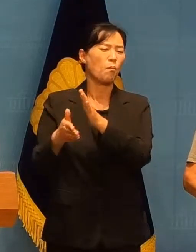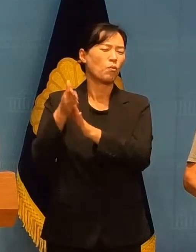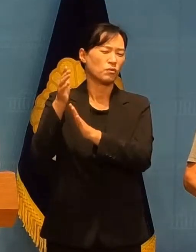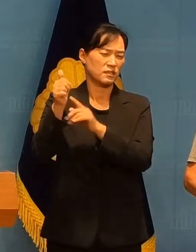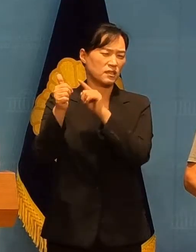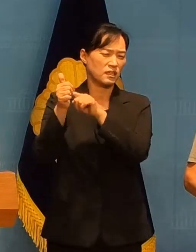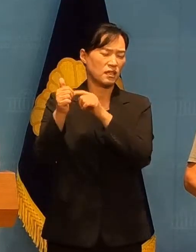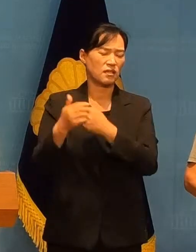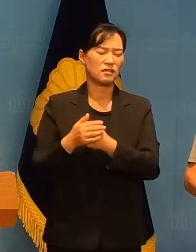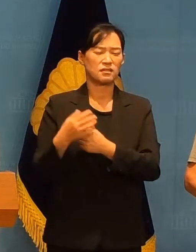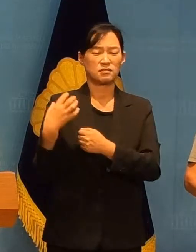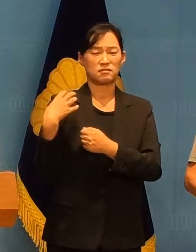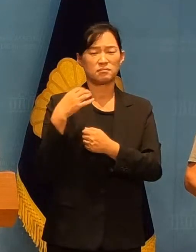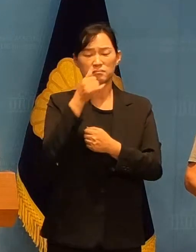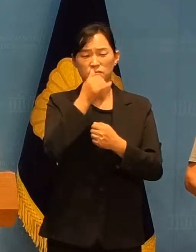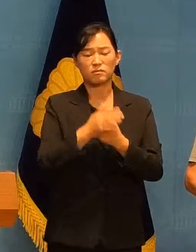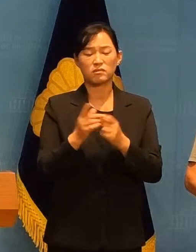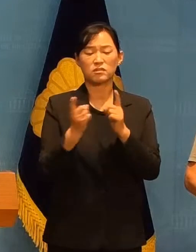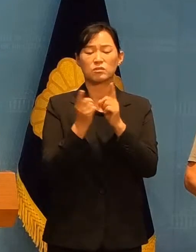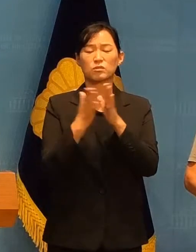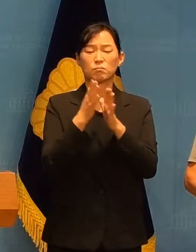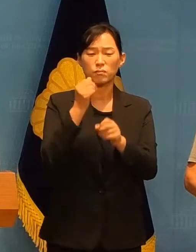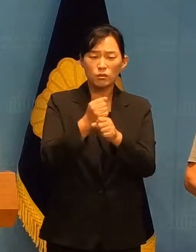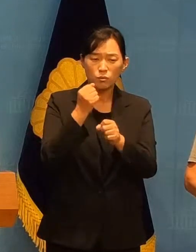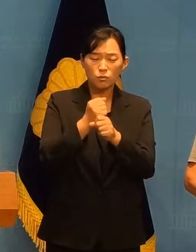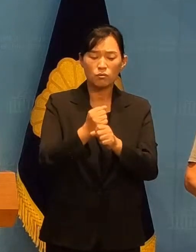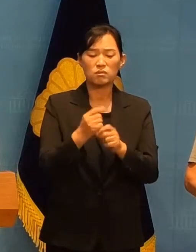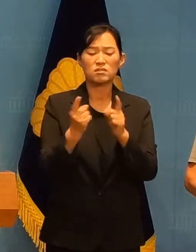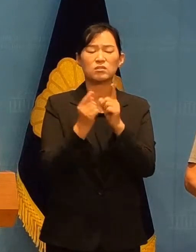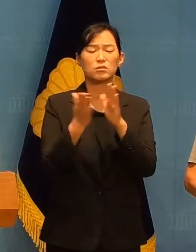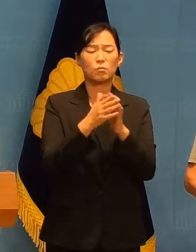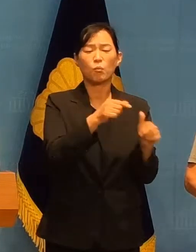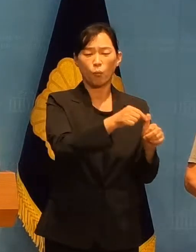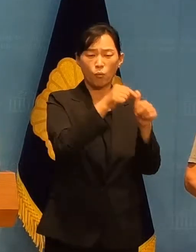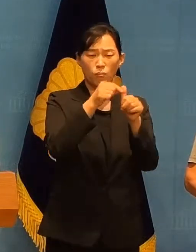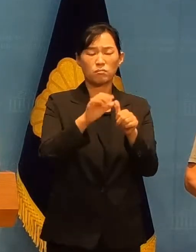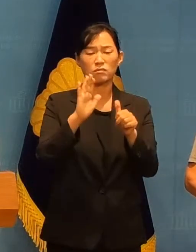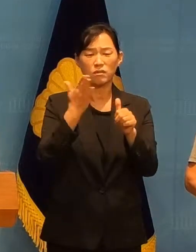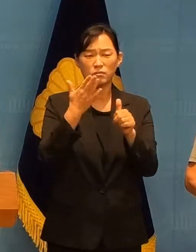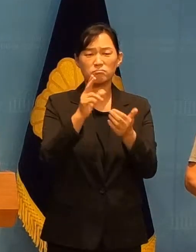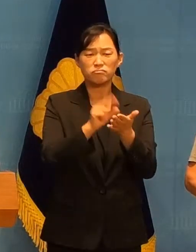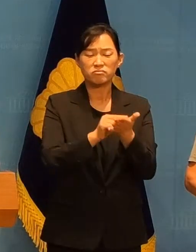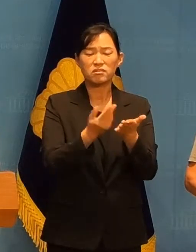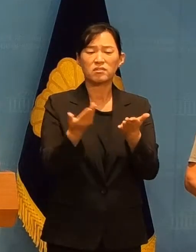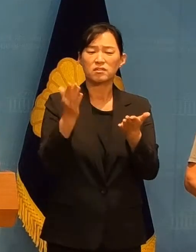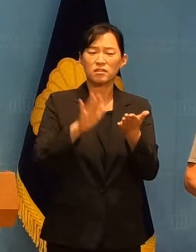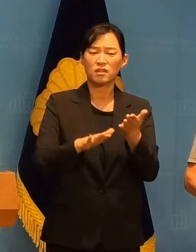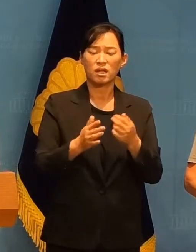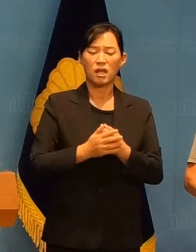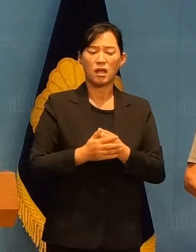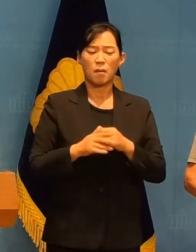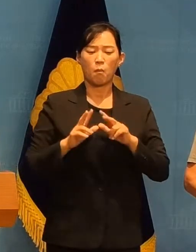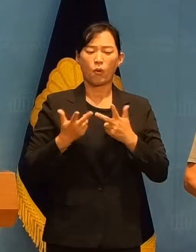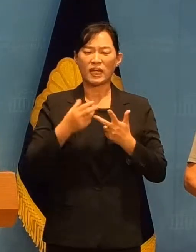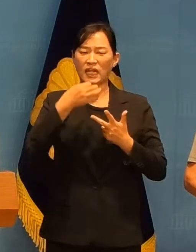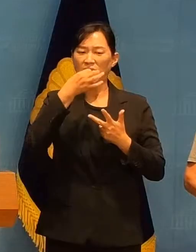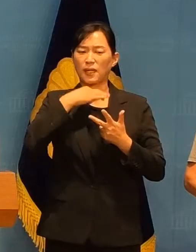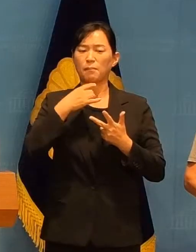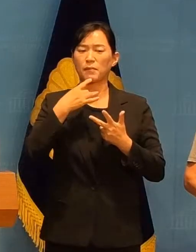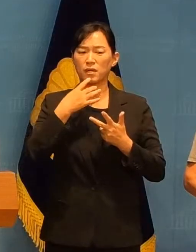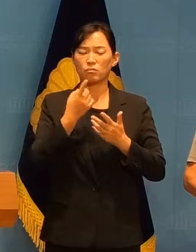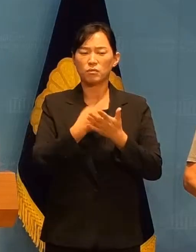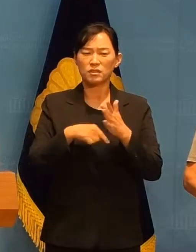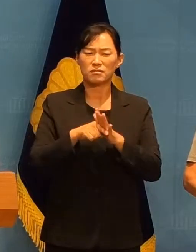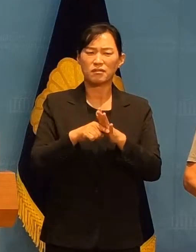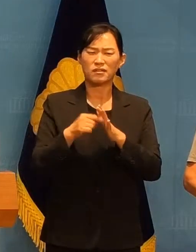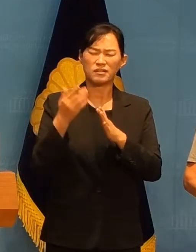것입니다. 직접 시공하고 직접 고용하면 될 문제임에도 오로지 자신들의 이익만을 위해 수십